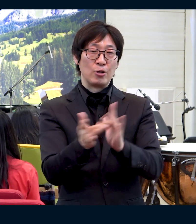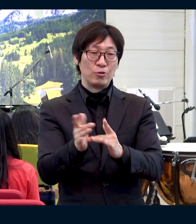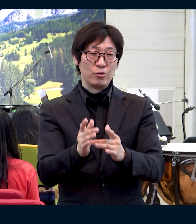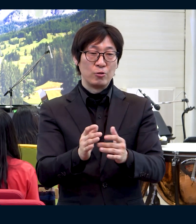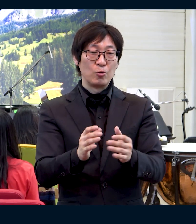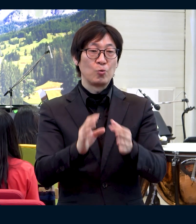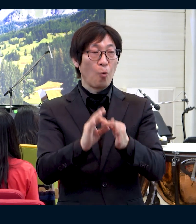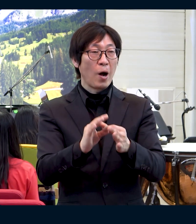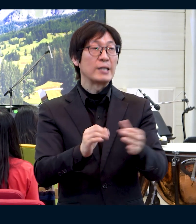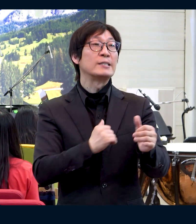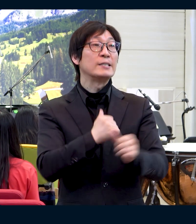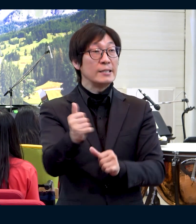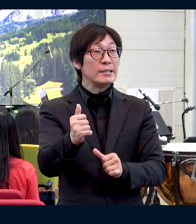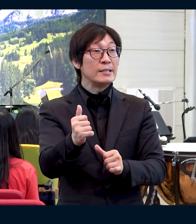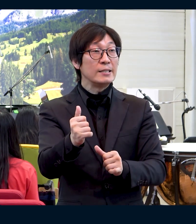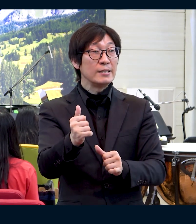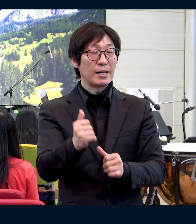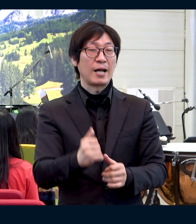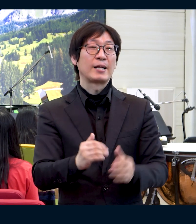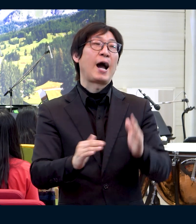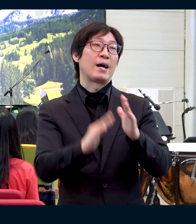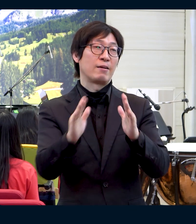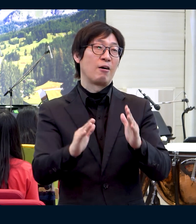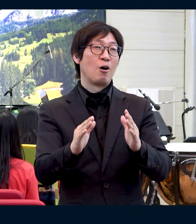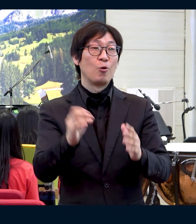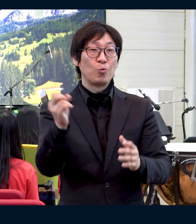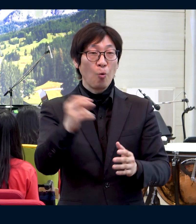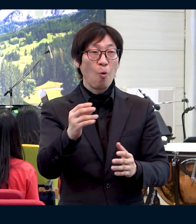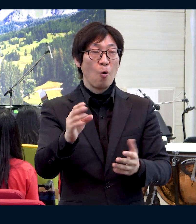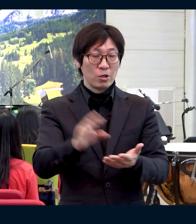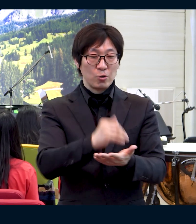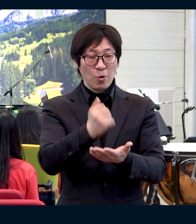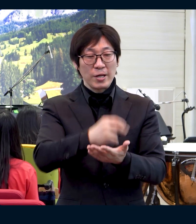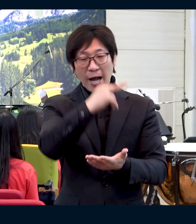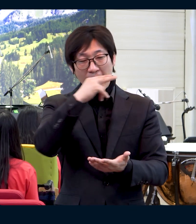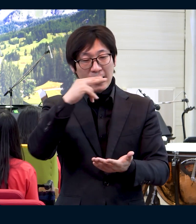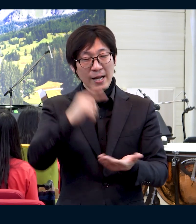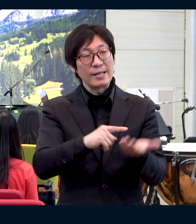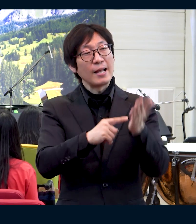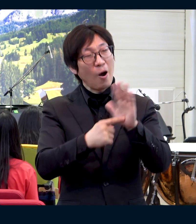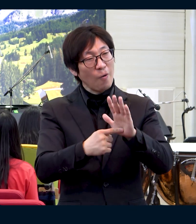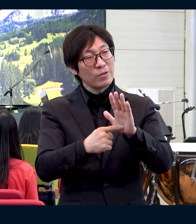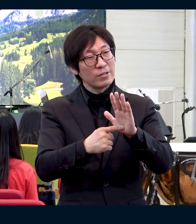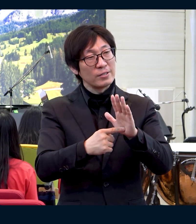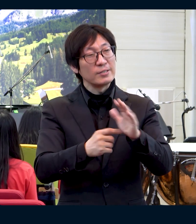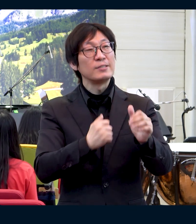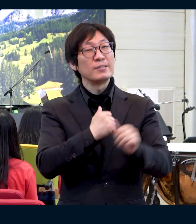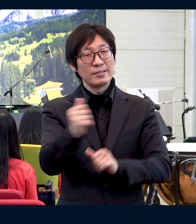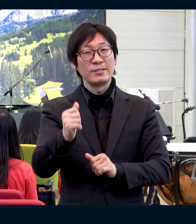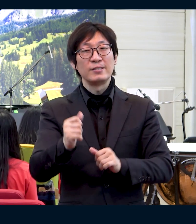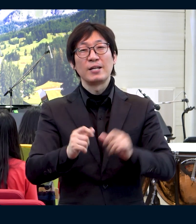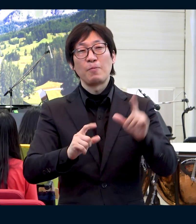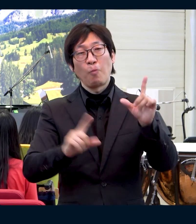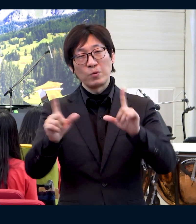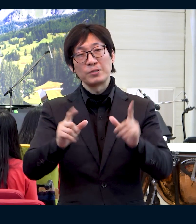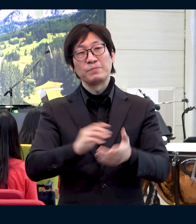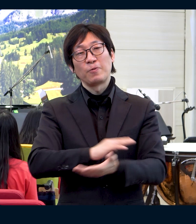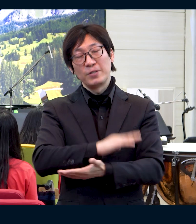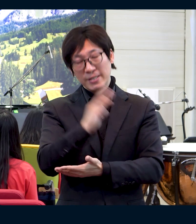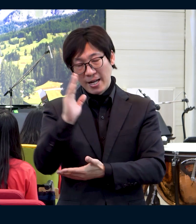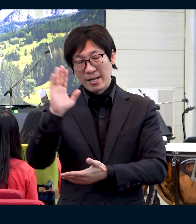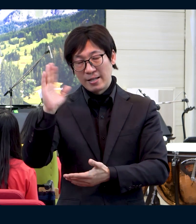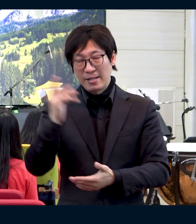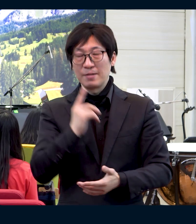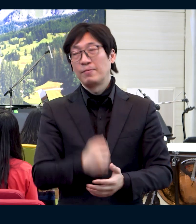승리한 가족의 이야기입니다. 그리고 그리스도의 향기를 은은하게 드러내며 살고 있는 승리의